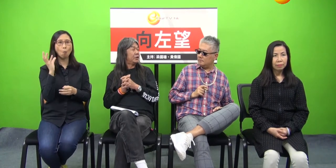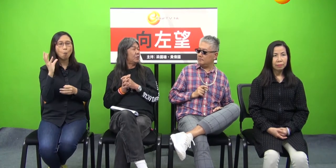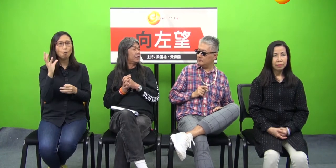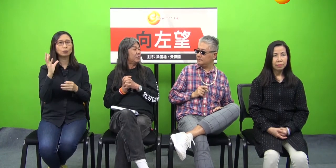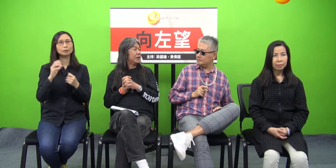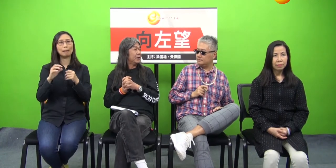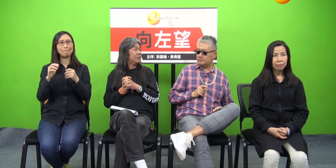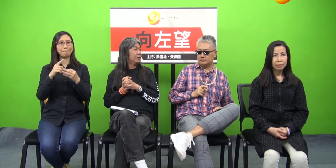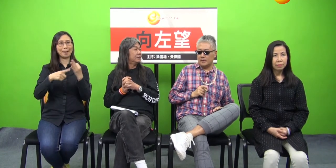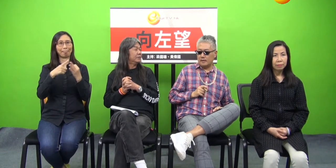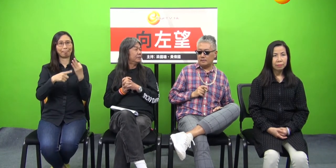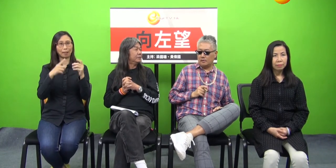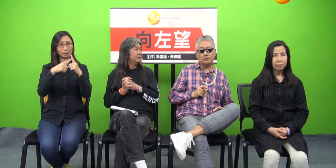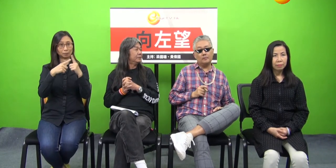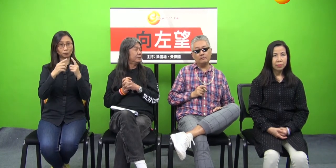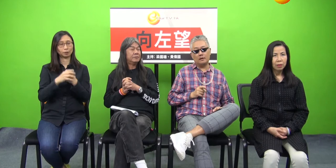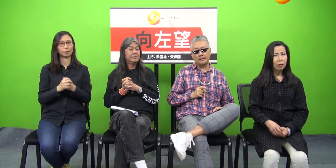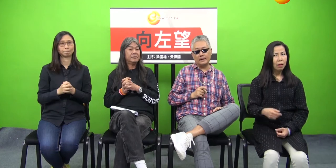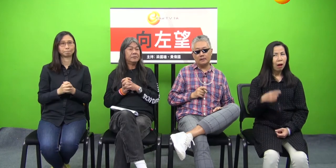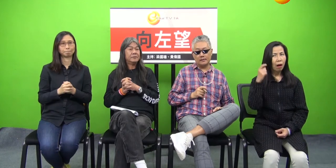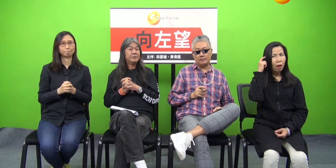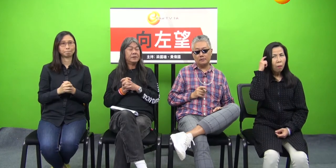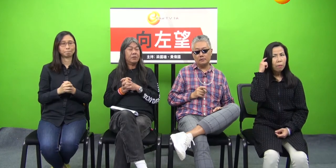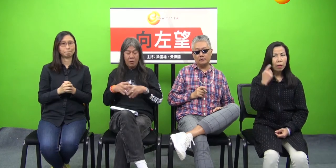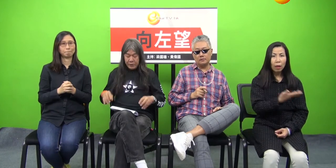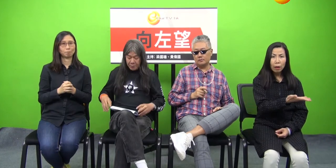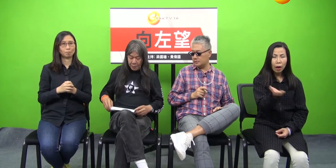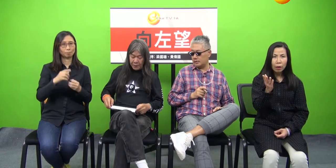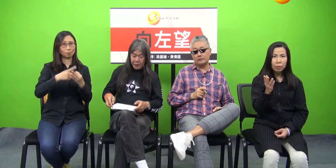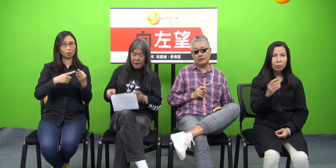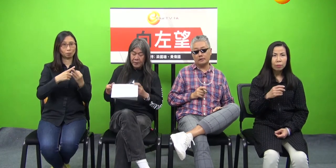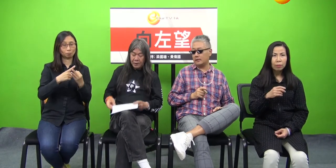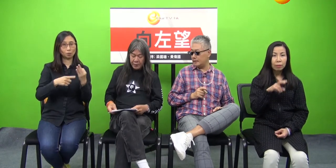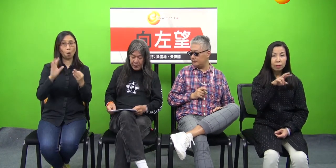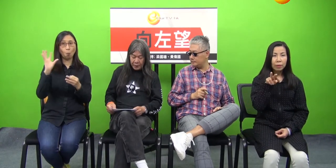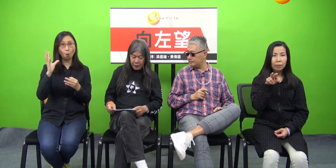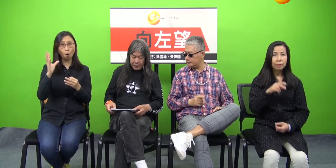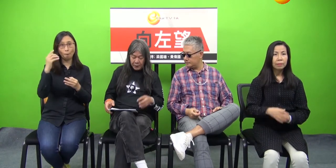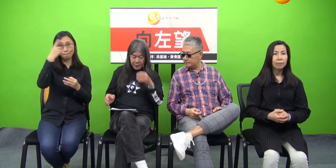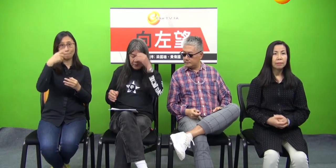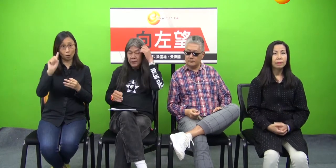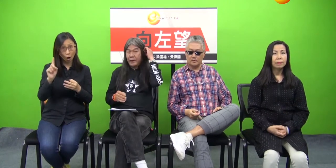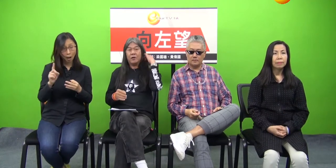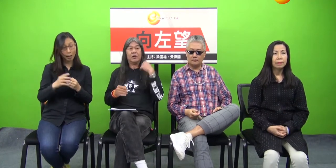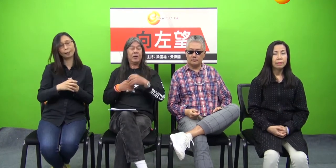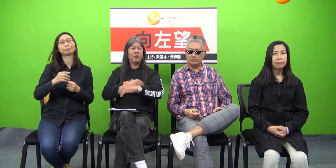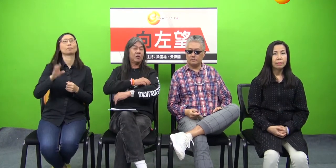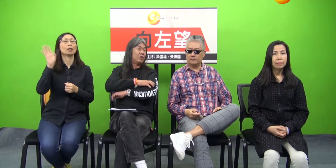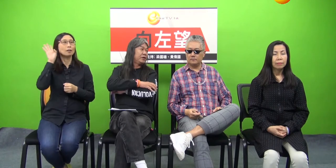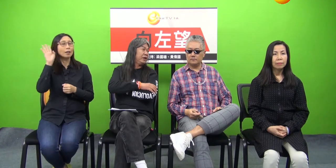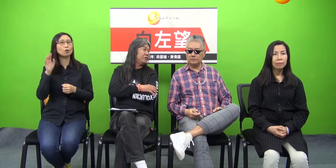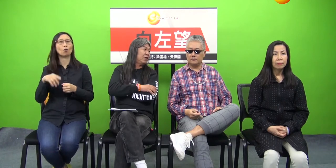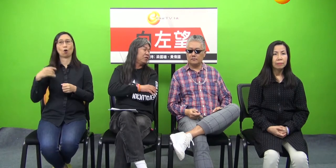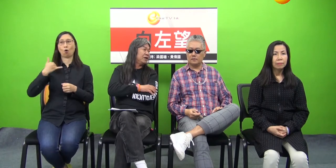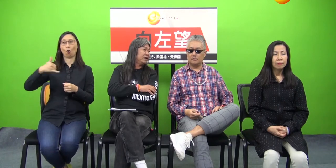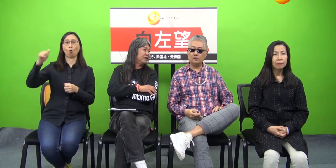呢個叫黃振文嘅人咯。 啊，好爽面喎，大家都間唔中。 黃振文呢個人咧就咩咧？嗱，好簡單，聽講佢喺美國讀過